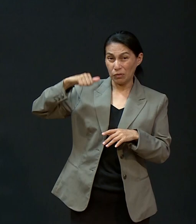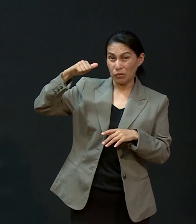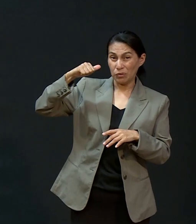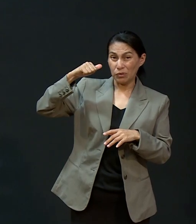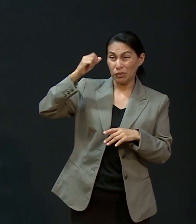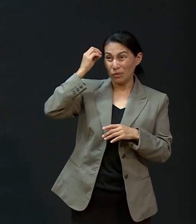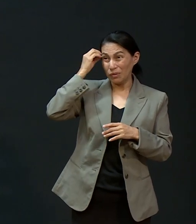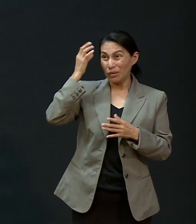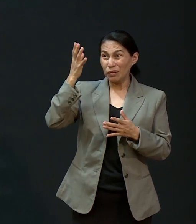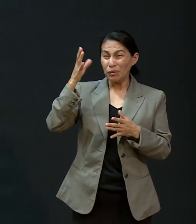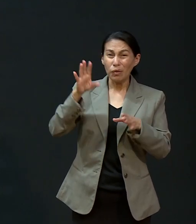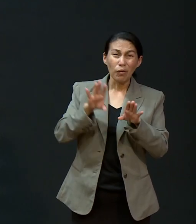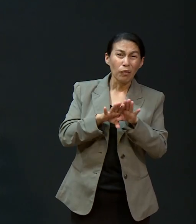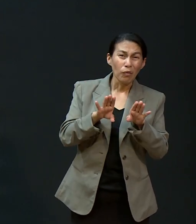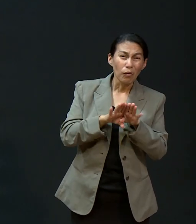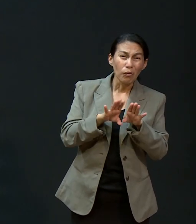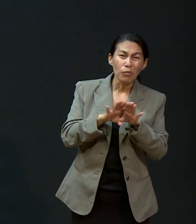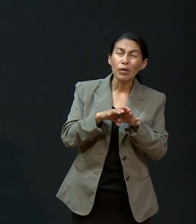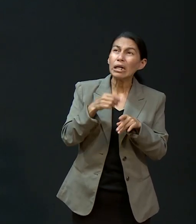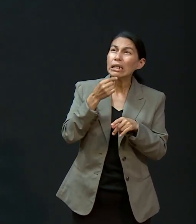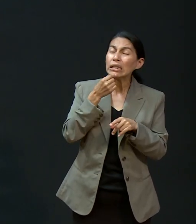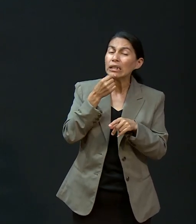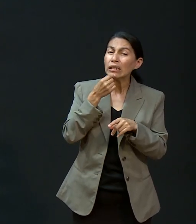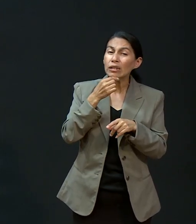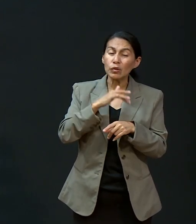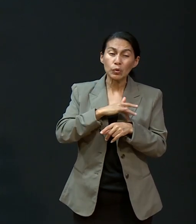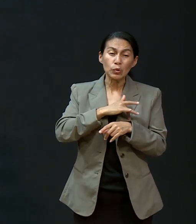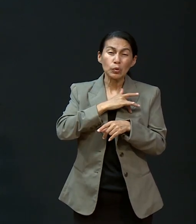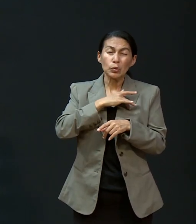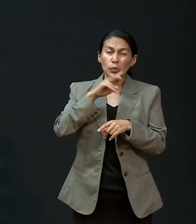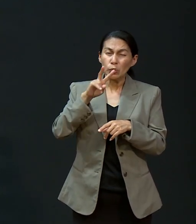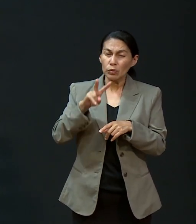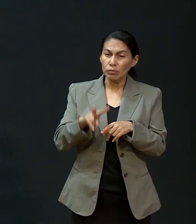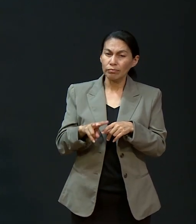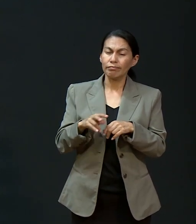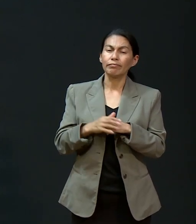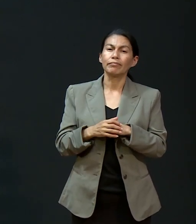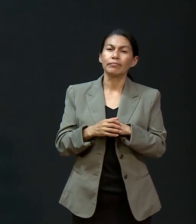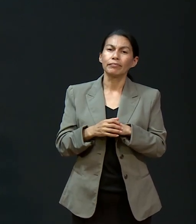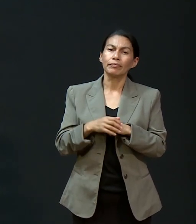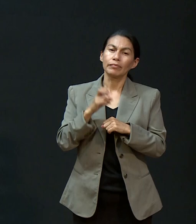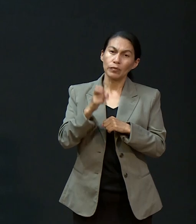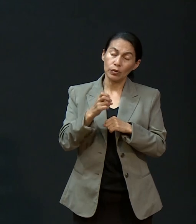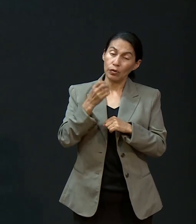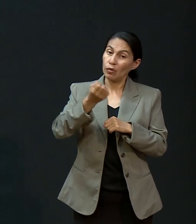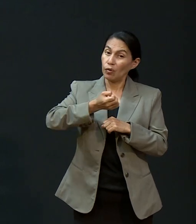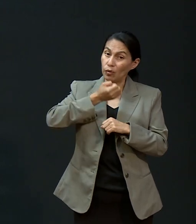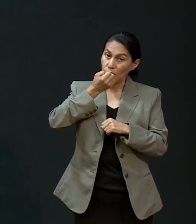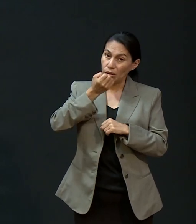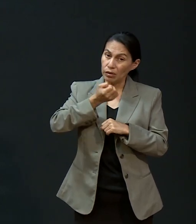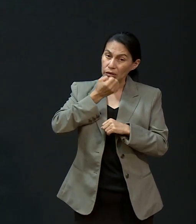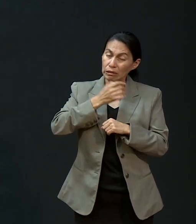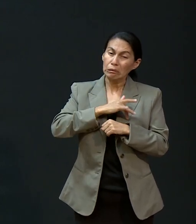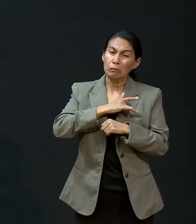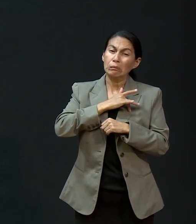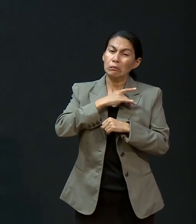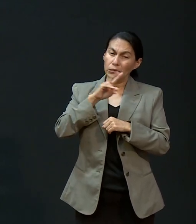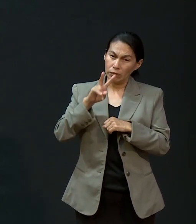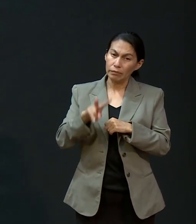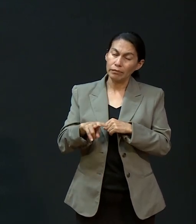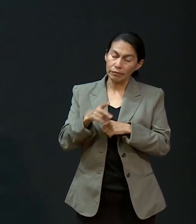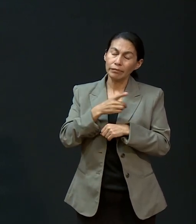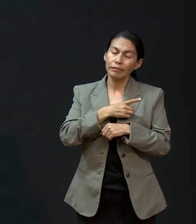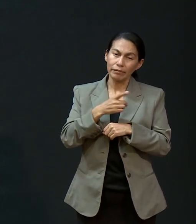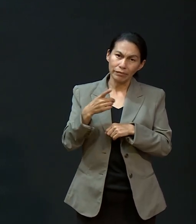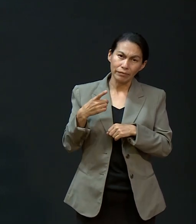adultos, entre comillas, la manera en que un niño es tan sincero. Entonces, creo que también la oración